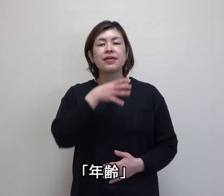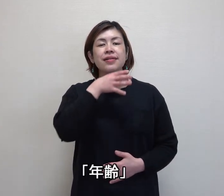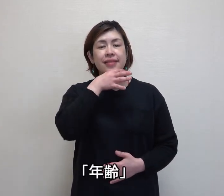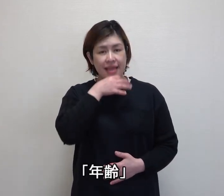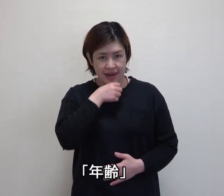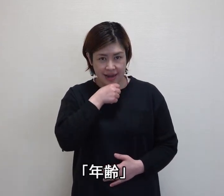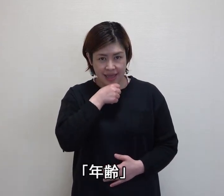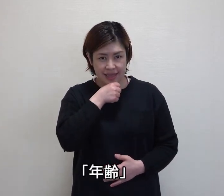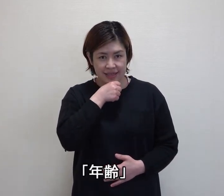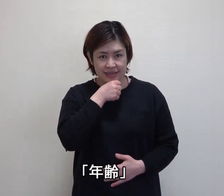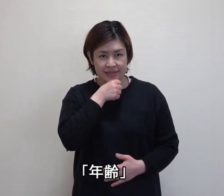年齢、